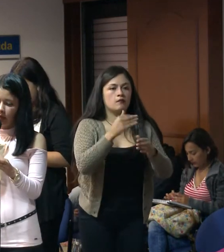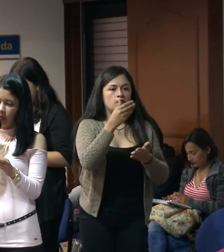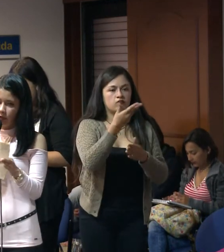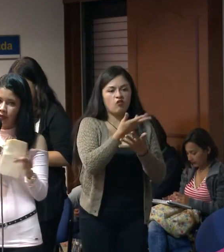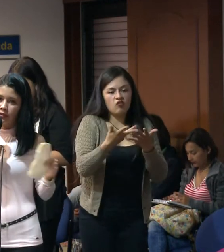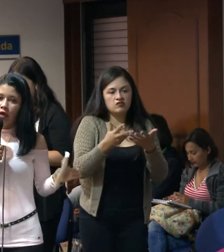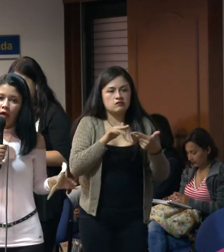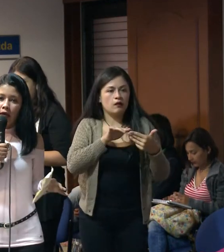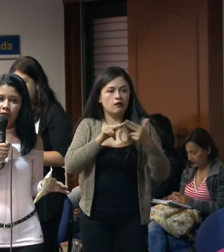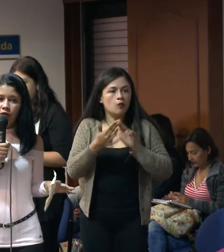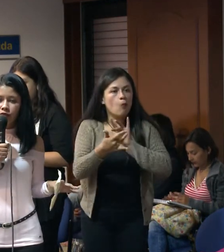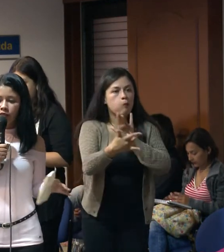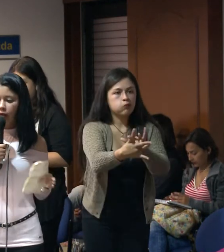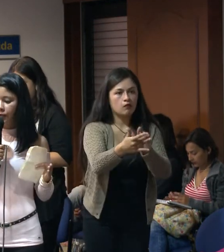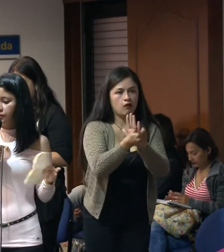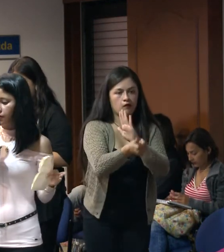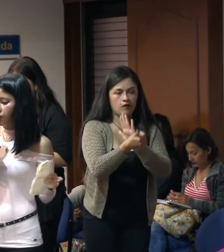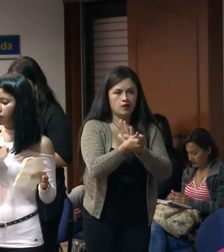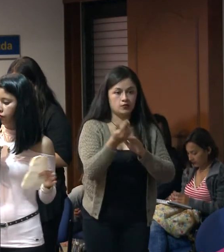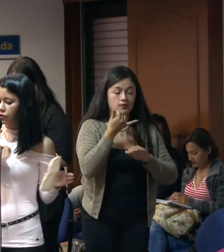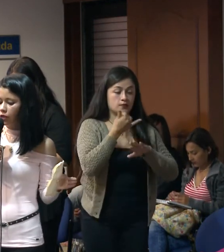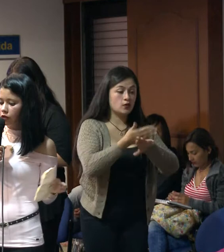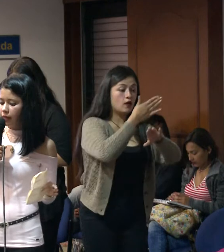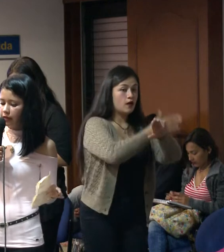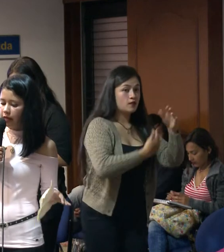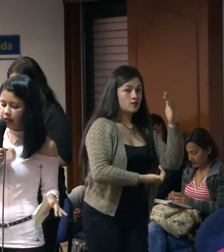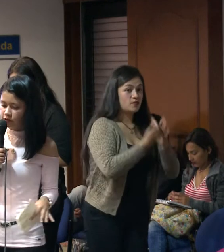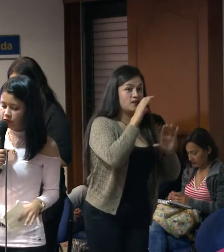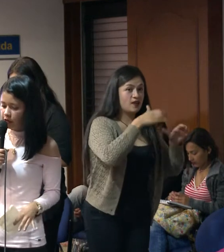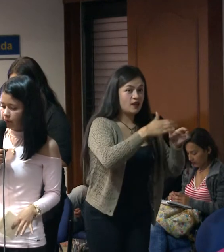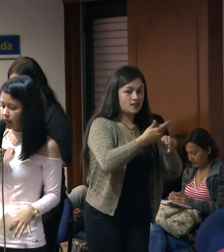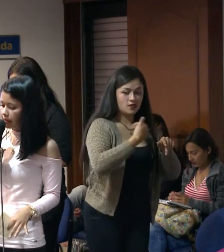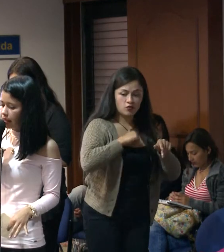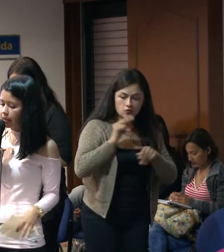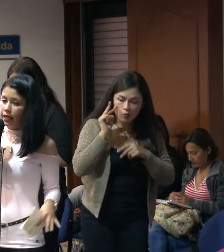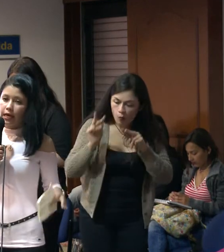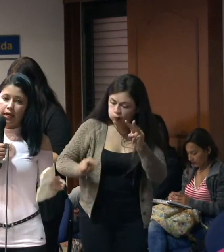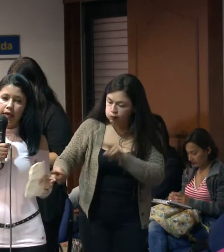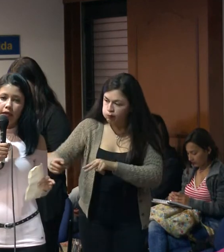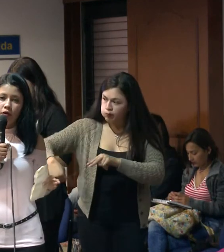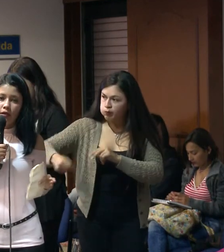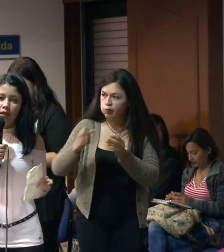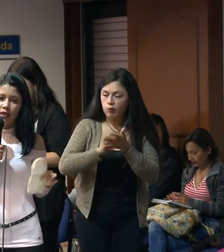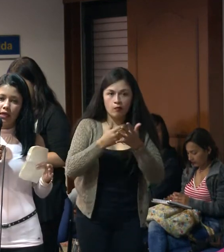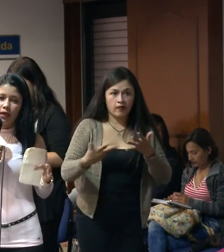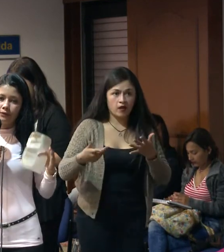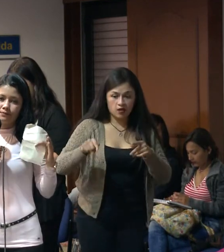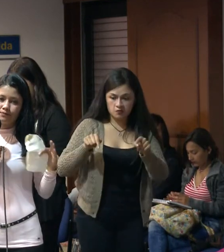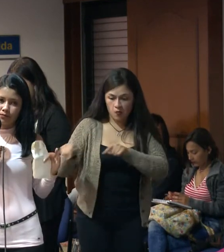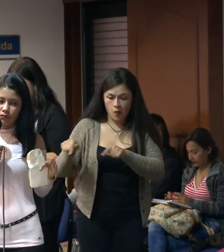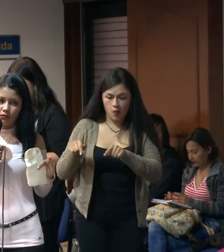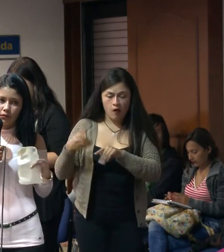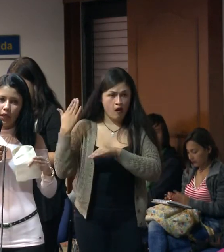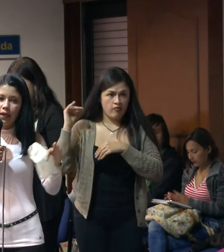diferentes intervenciones. Entonces, al principio, muchos de los materiales que ustedes ven acá no